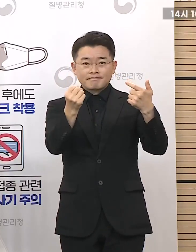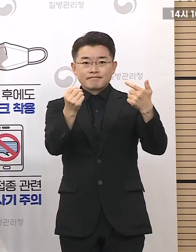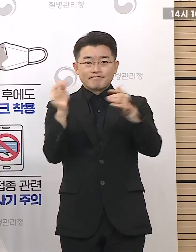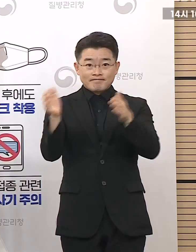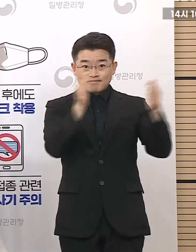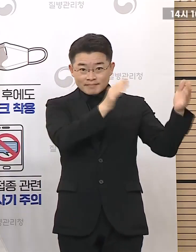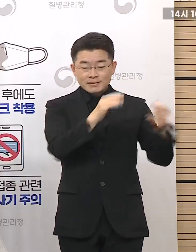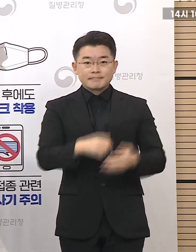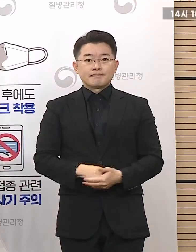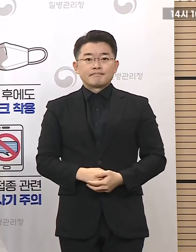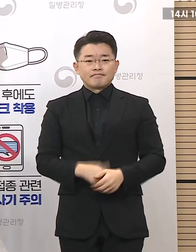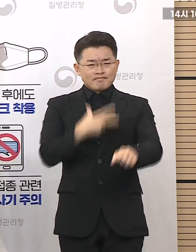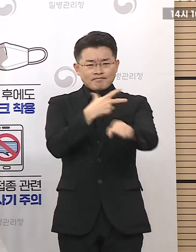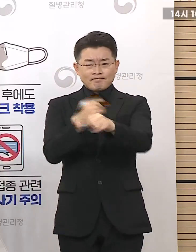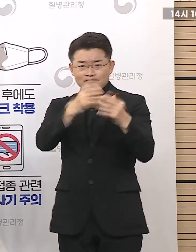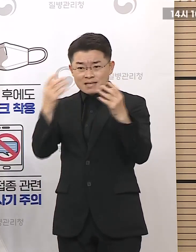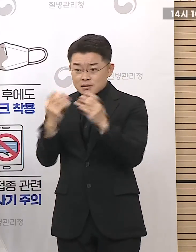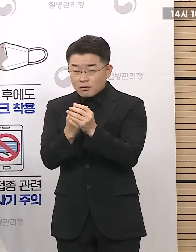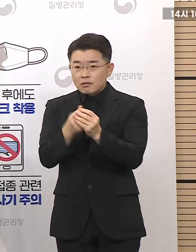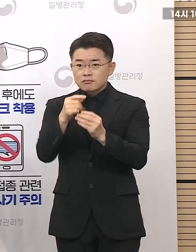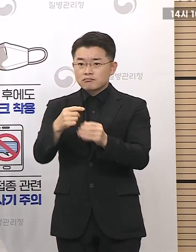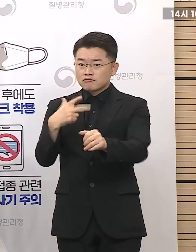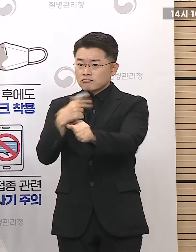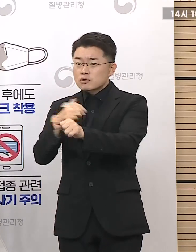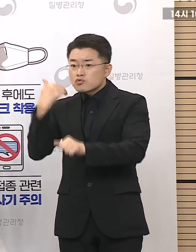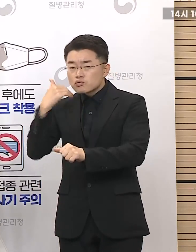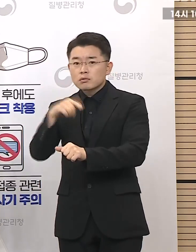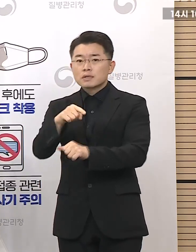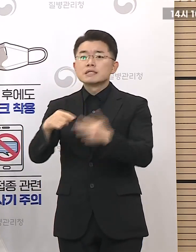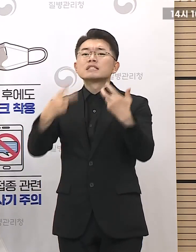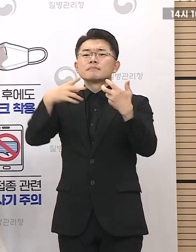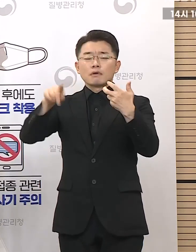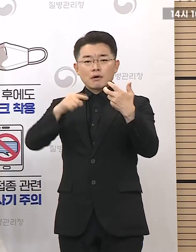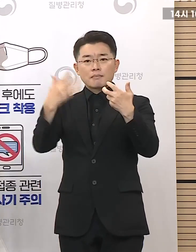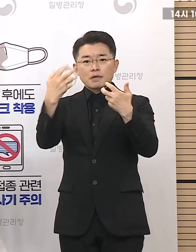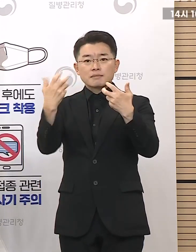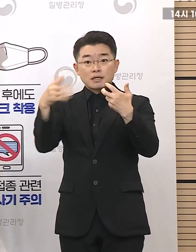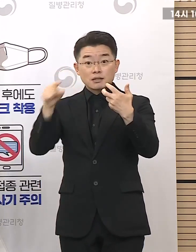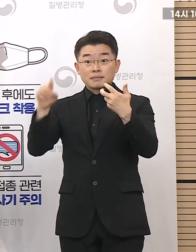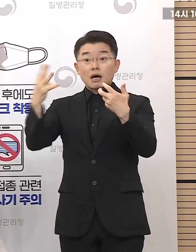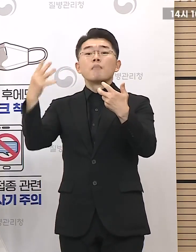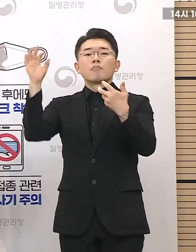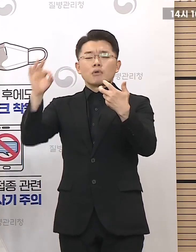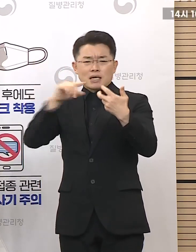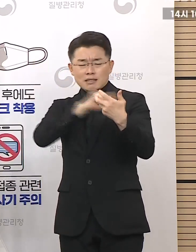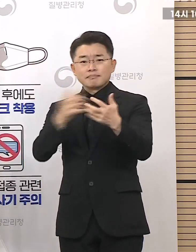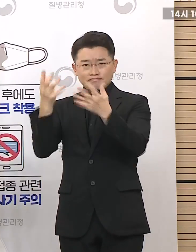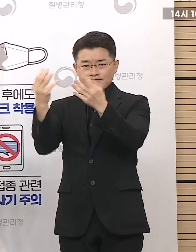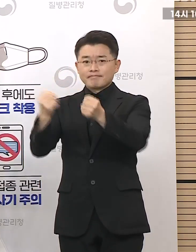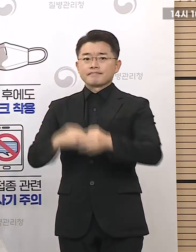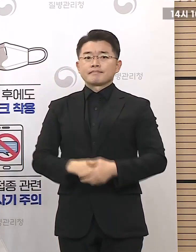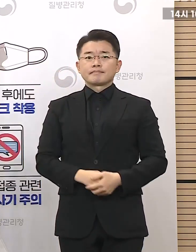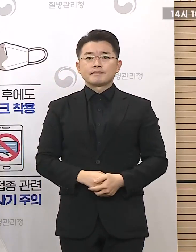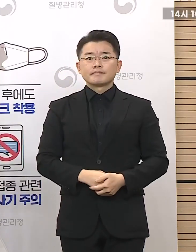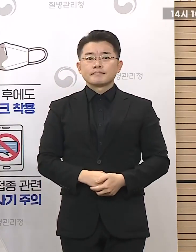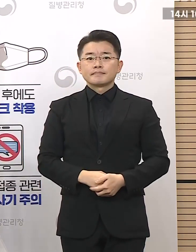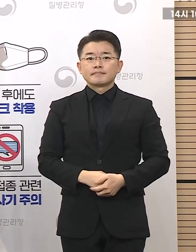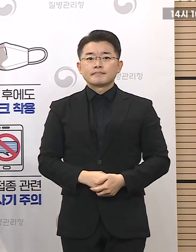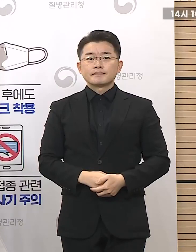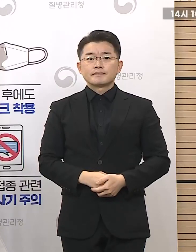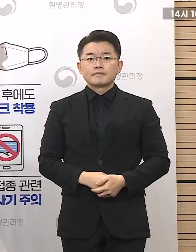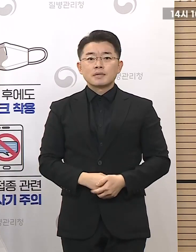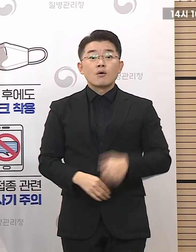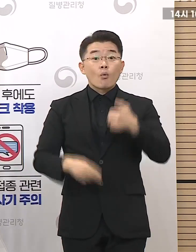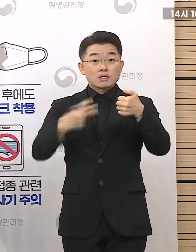높았으며 접종 완료 기준으로는 70대가 88.4%로 가장 높았습니다.